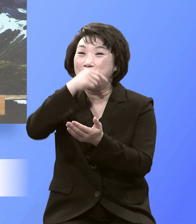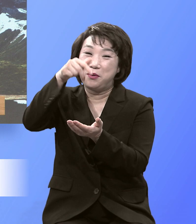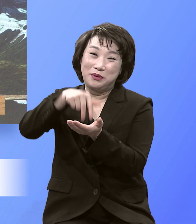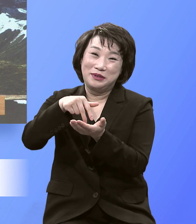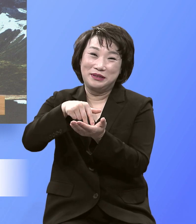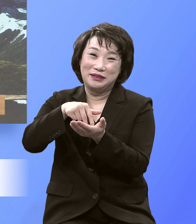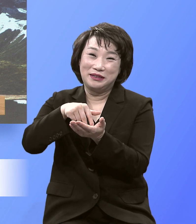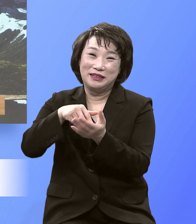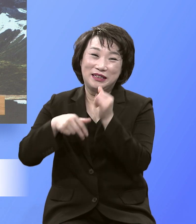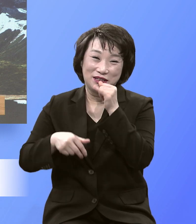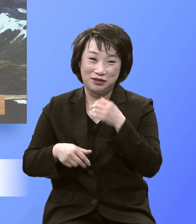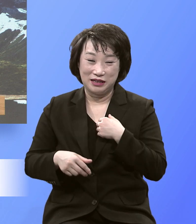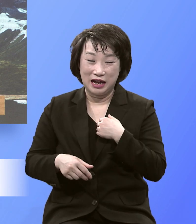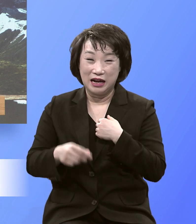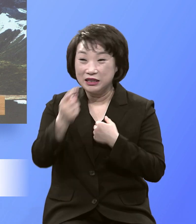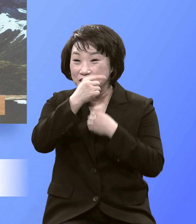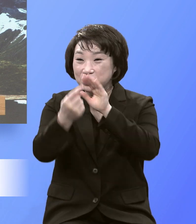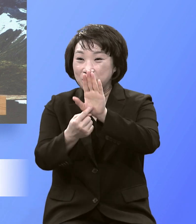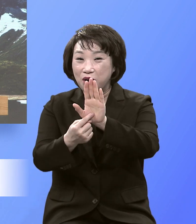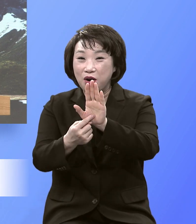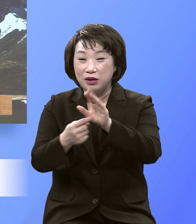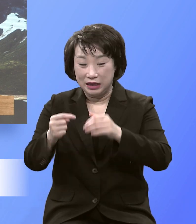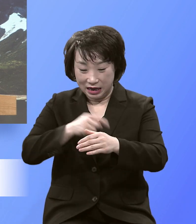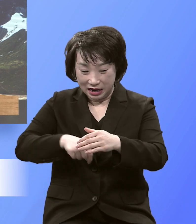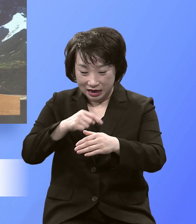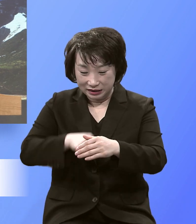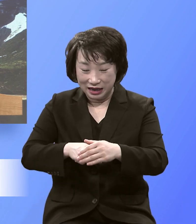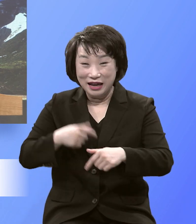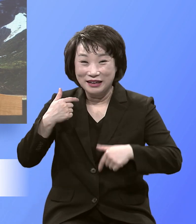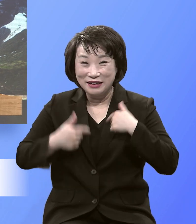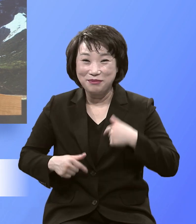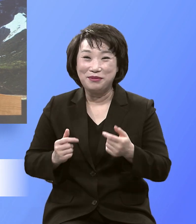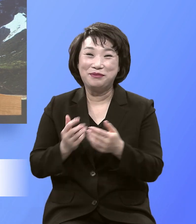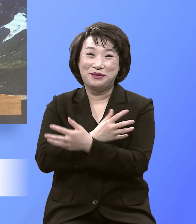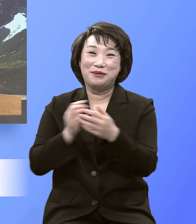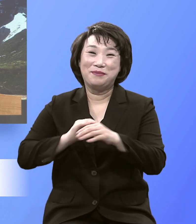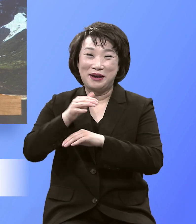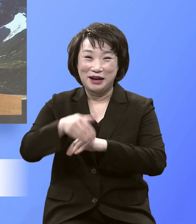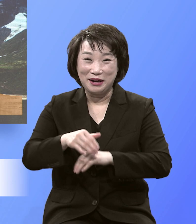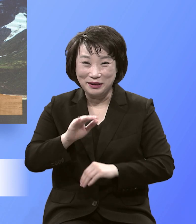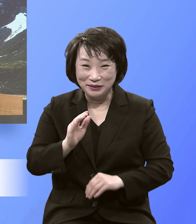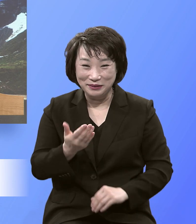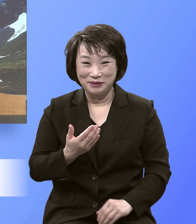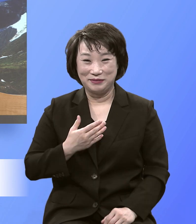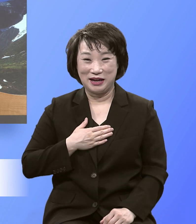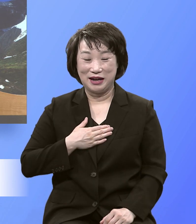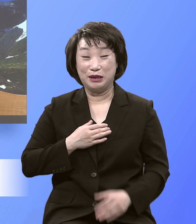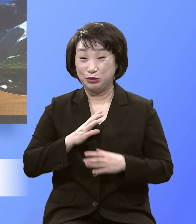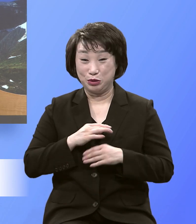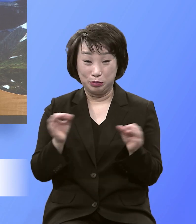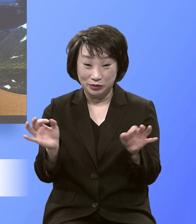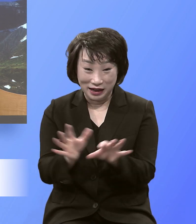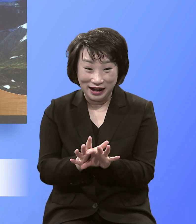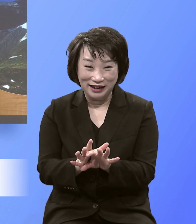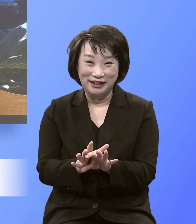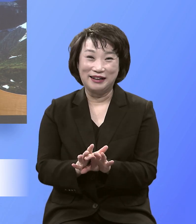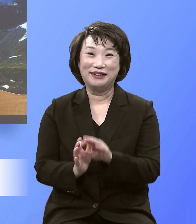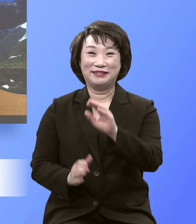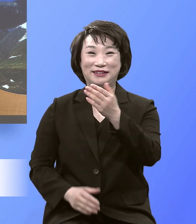보증하시고 그 증거로 내 속에서 기쁨이 넘쳐 두려움이 사라진다.